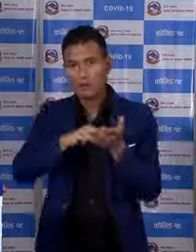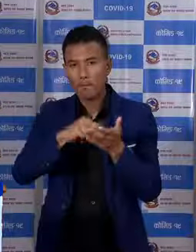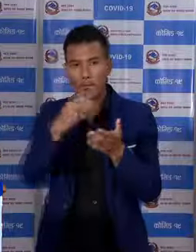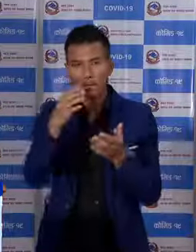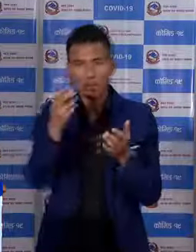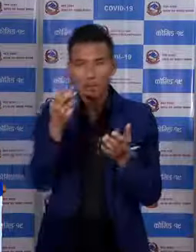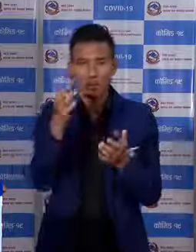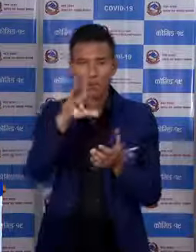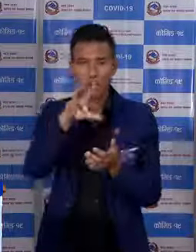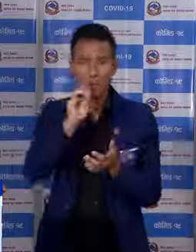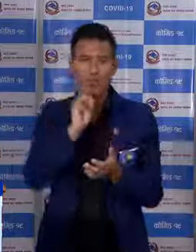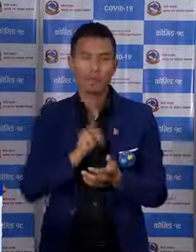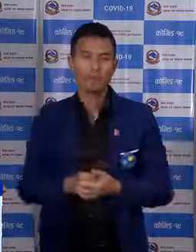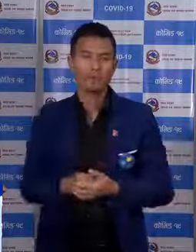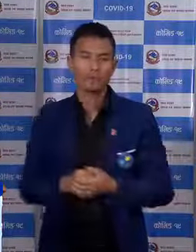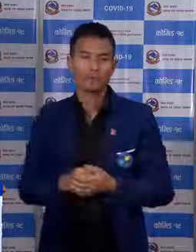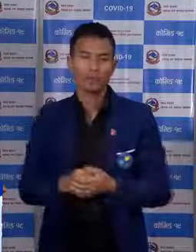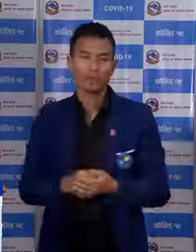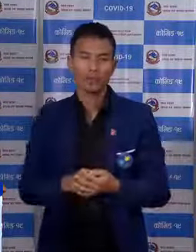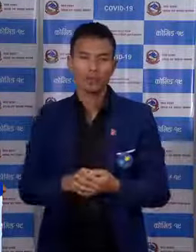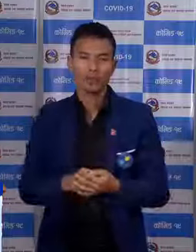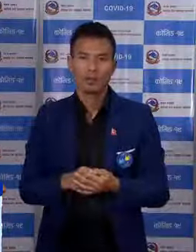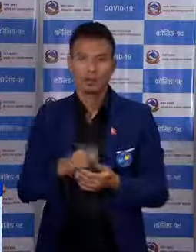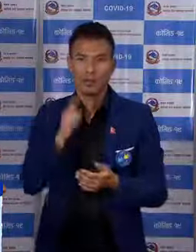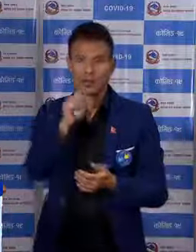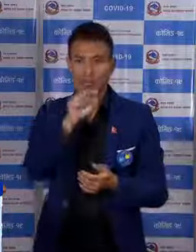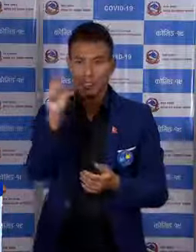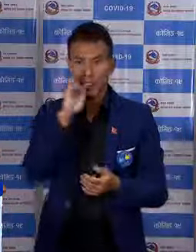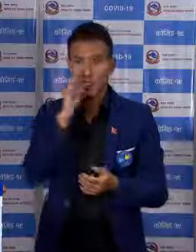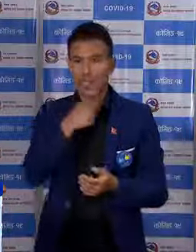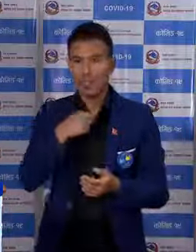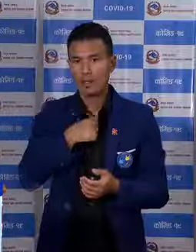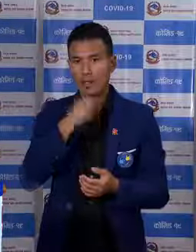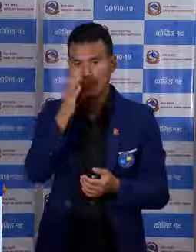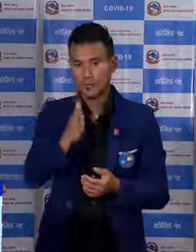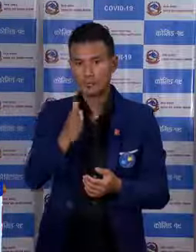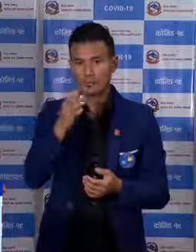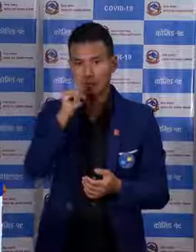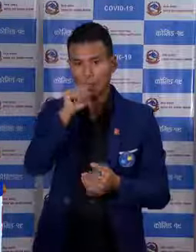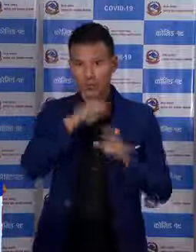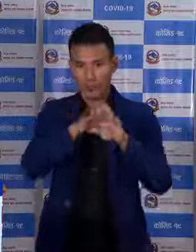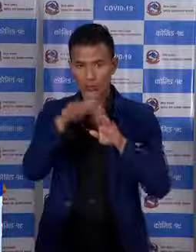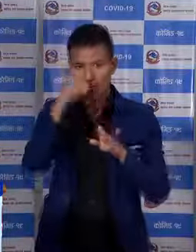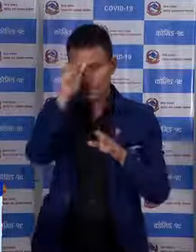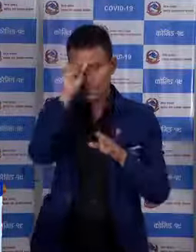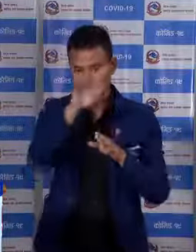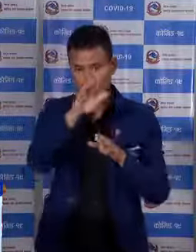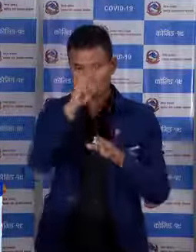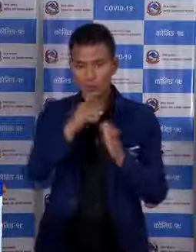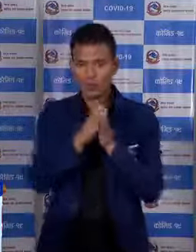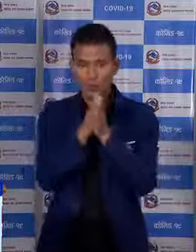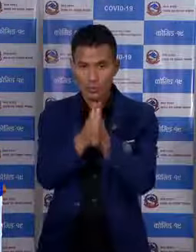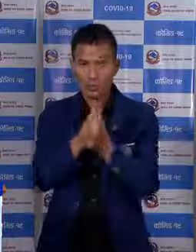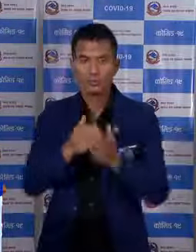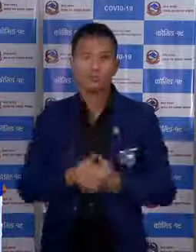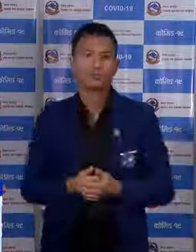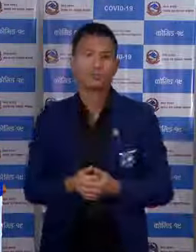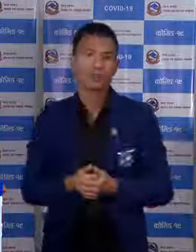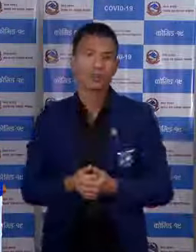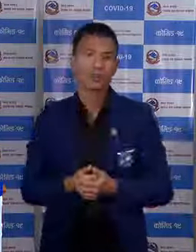होएको 90 आपए ये सई विशेमा हमिले यारूलाई जानकारी पनी अनुरोध पनी